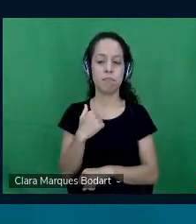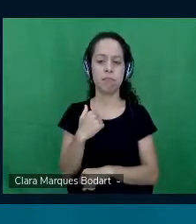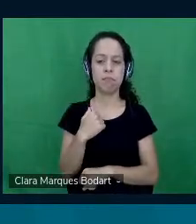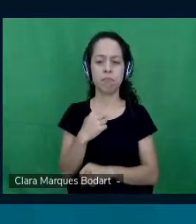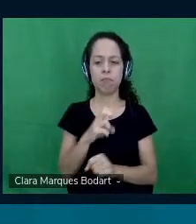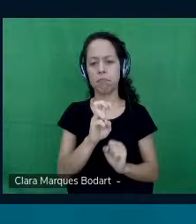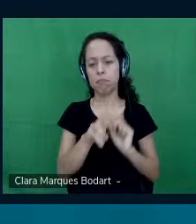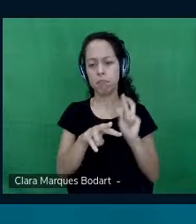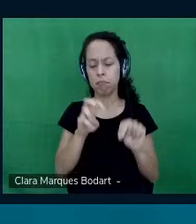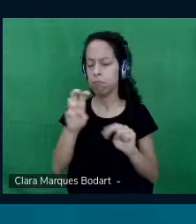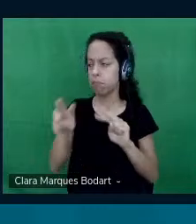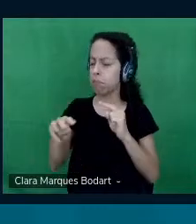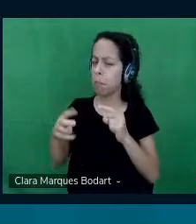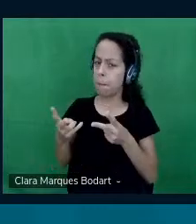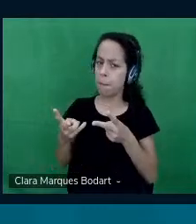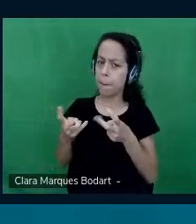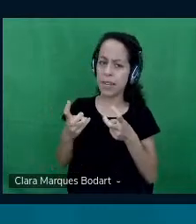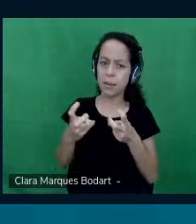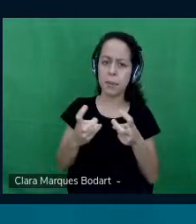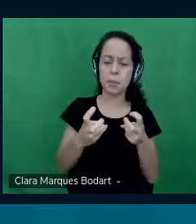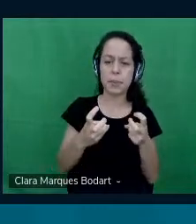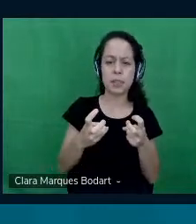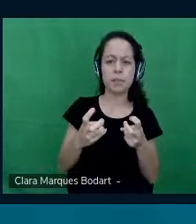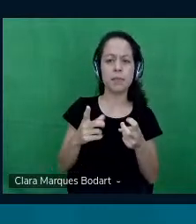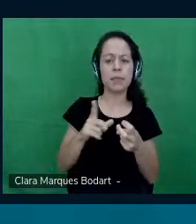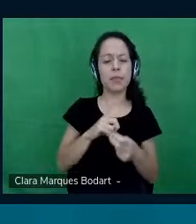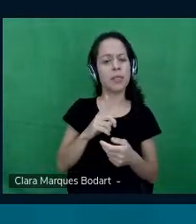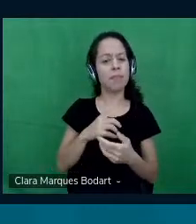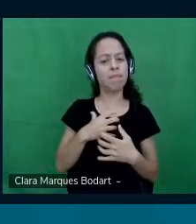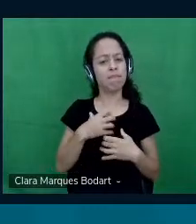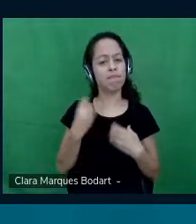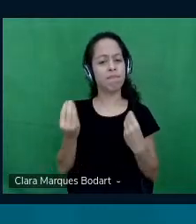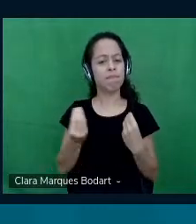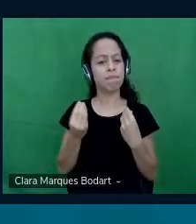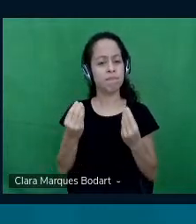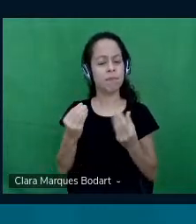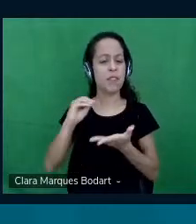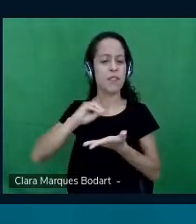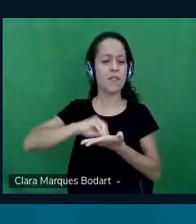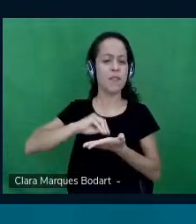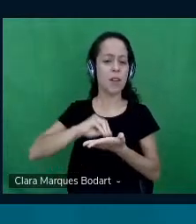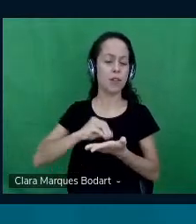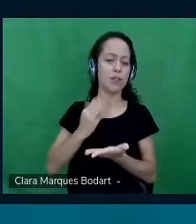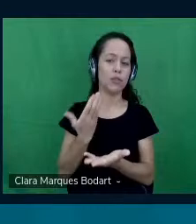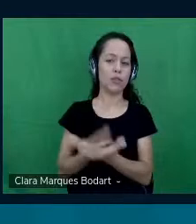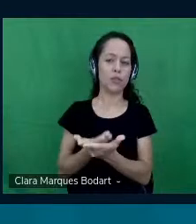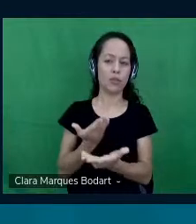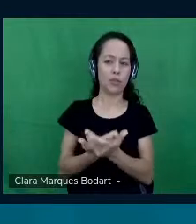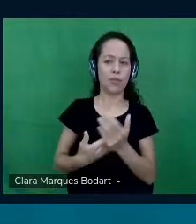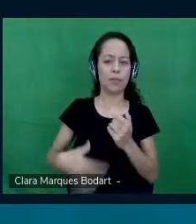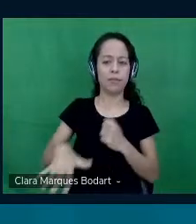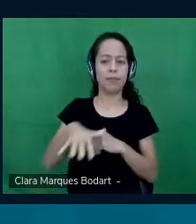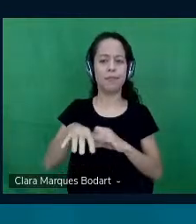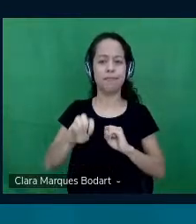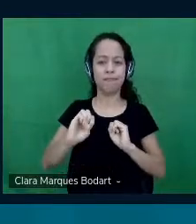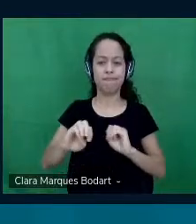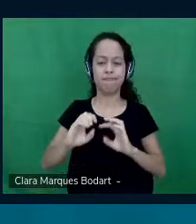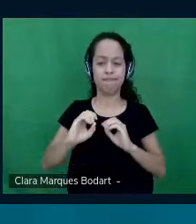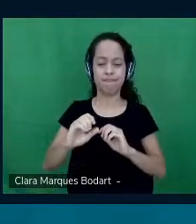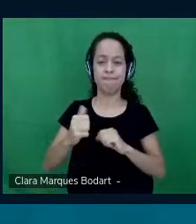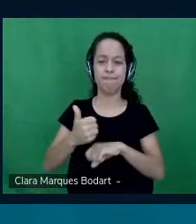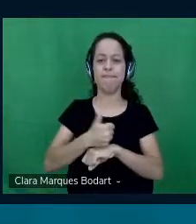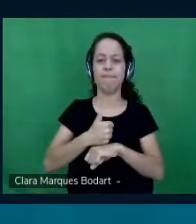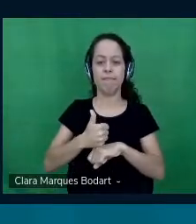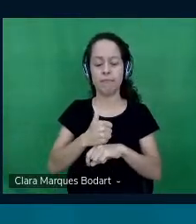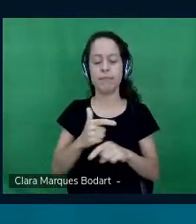percebo ao longo do tempo, né, foi sendo uma carência de estudos no campo da educação profissional e